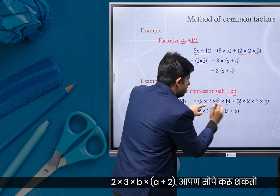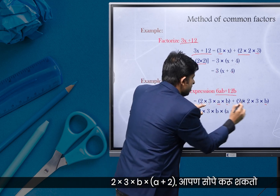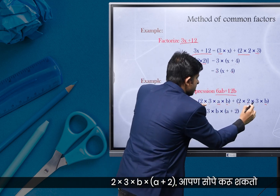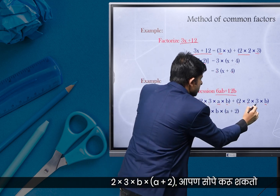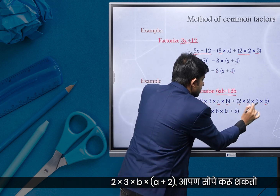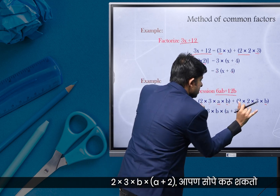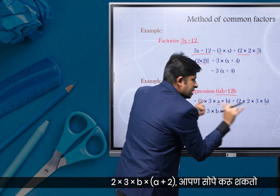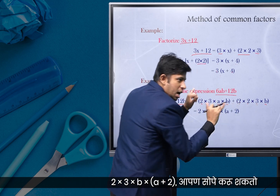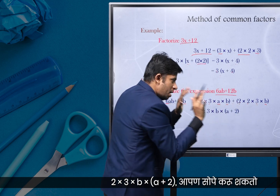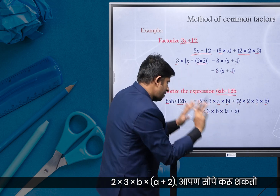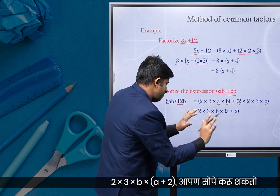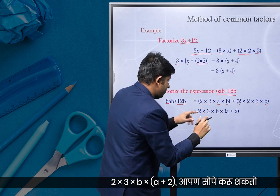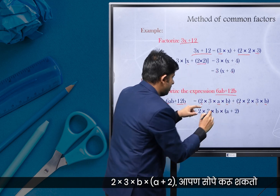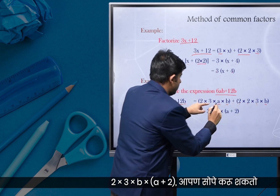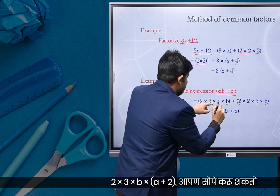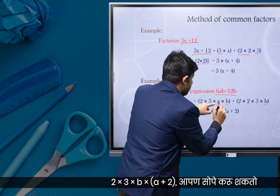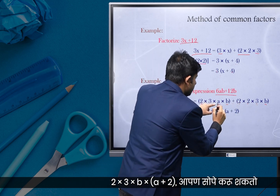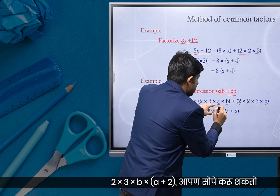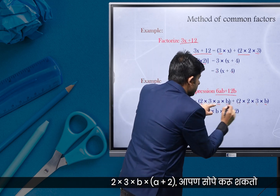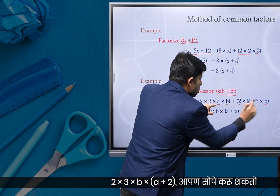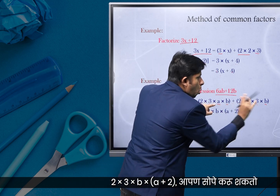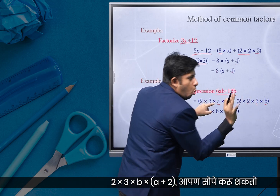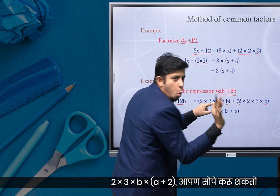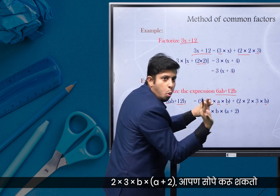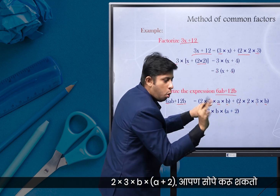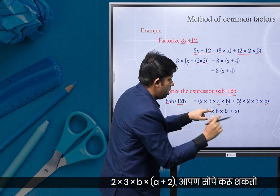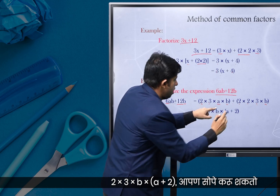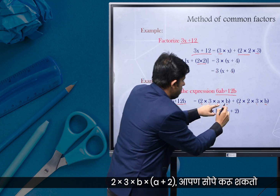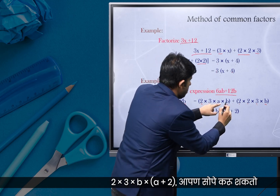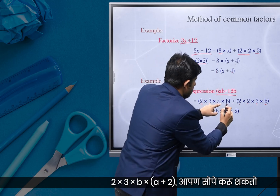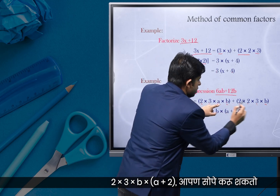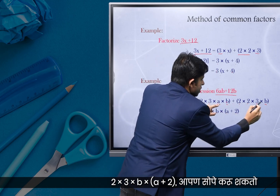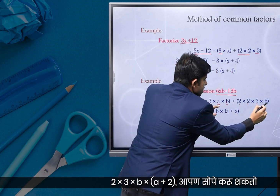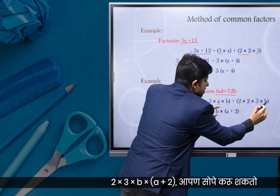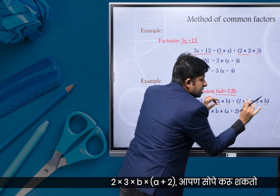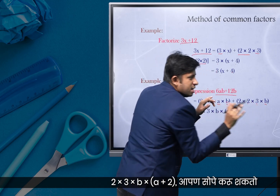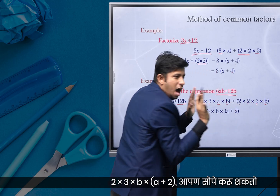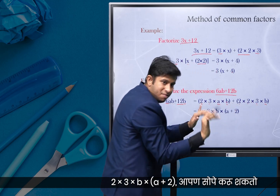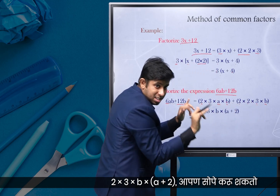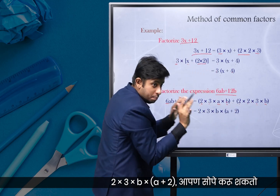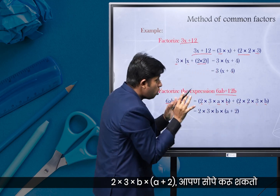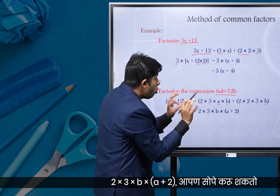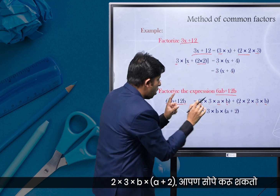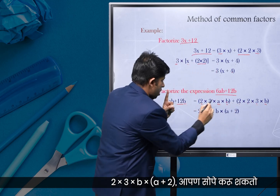बरोबर 2 गुणिले 3 गुणिले b गुणिले कंसामध्ये a अधिक b. आपण सोपे करू